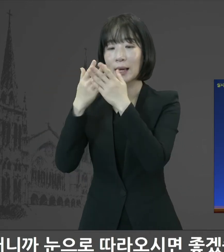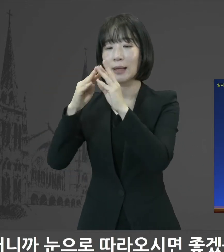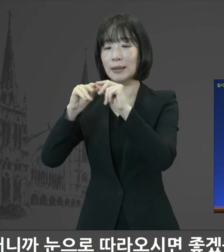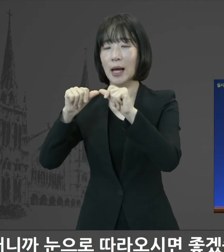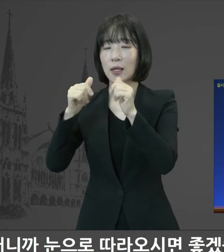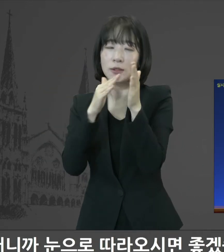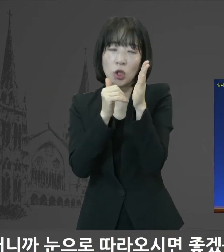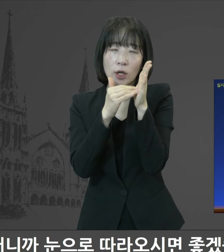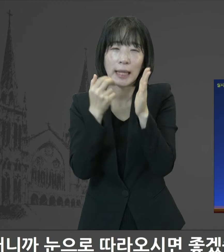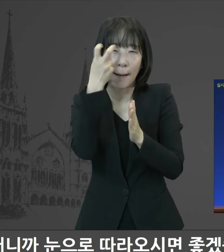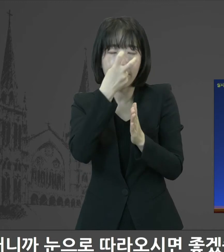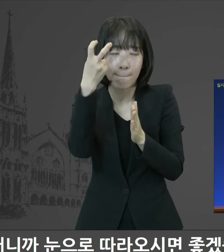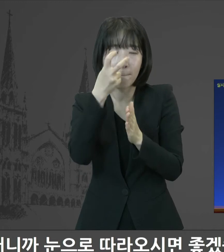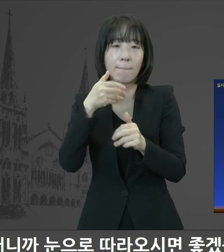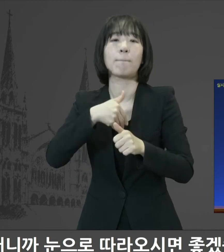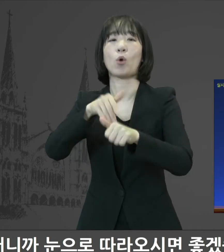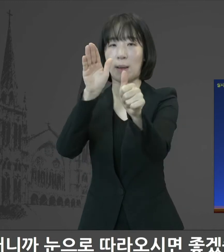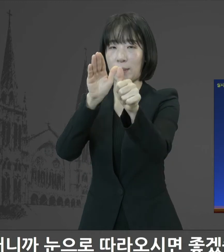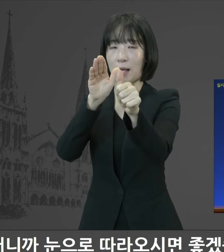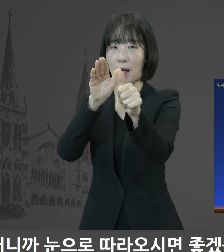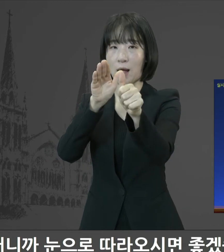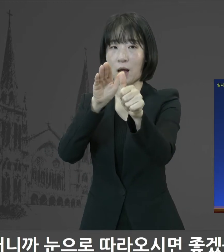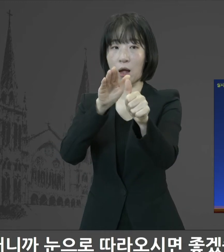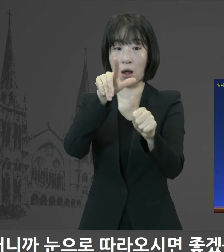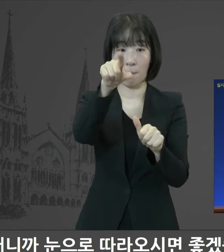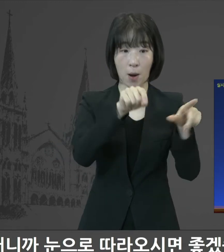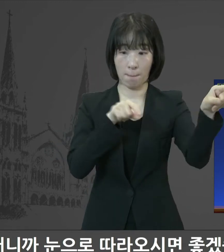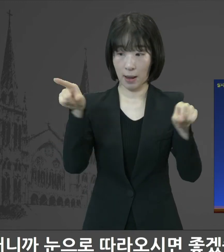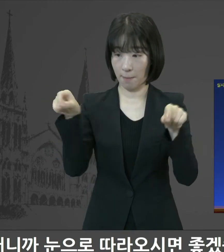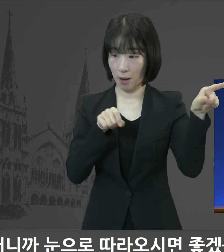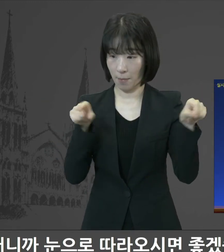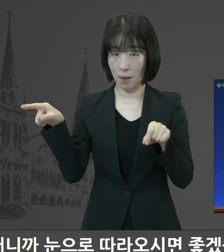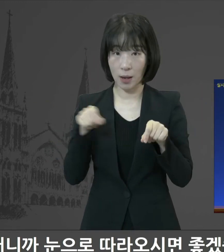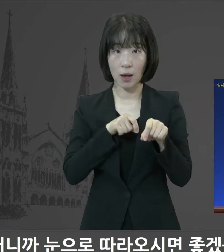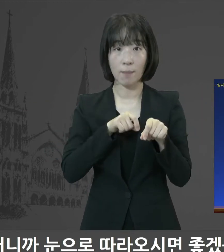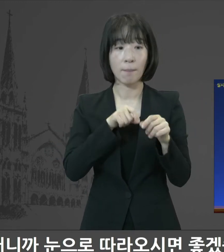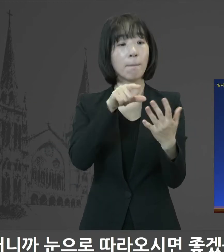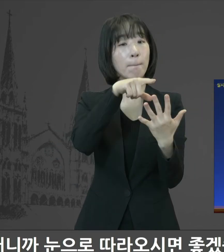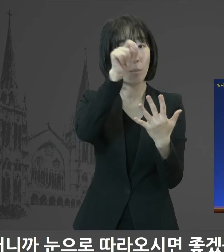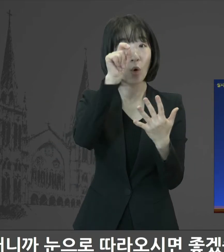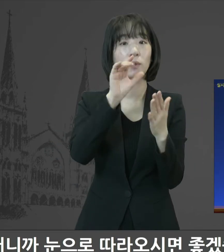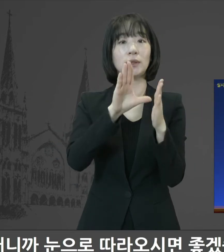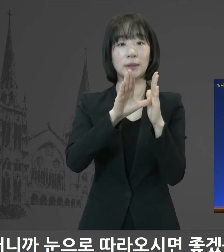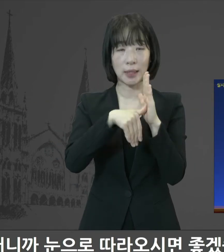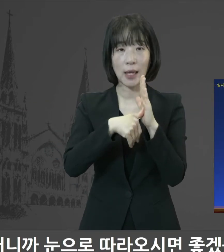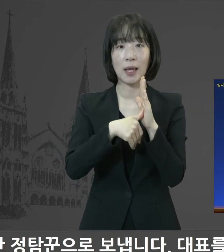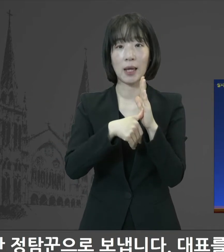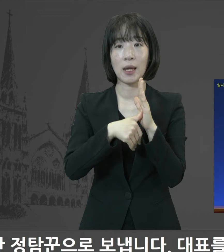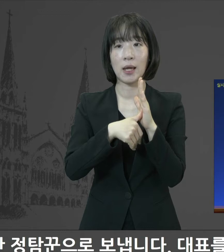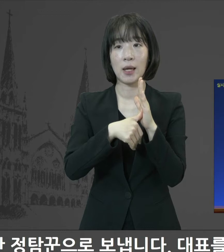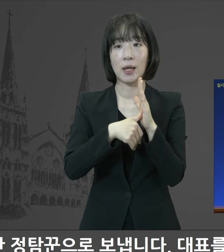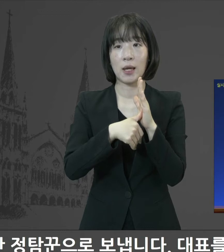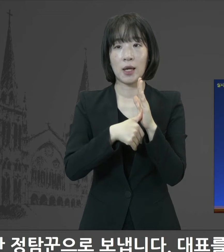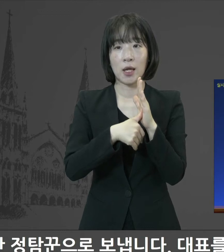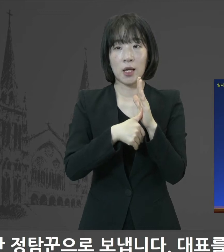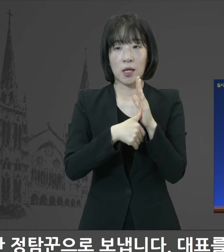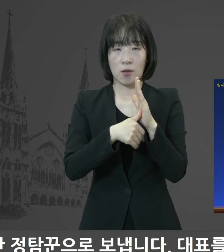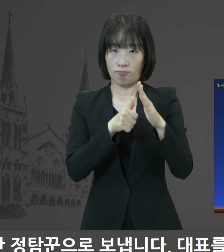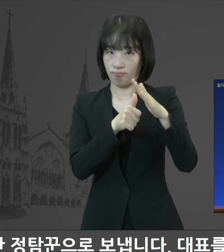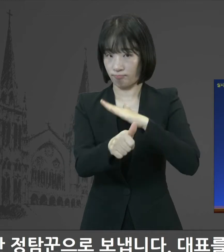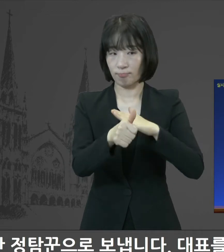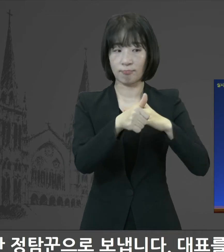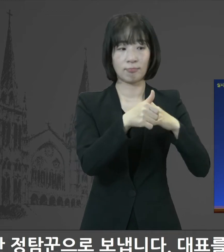대표를 뽑을 때 유력자를 뽑는데 지휘관이라는 말을 쓰고요. 2절에 이들은 각